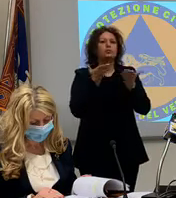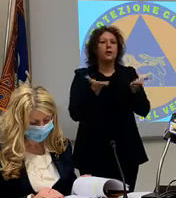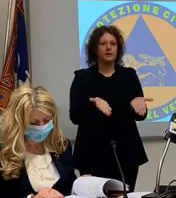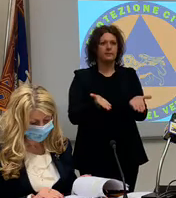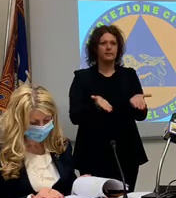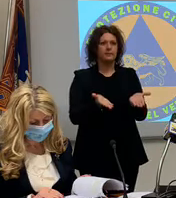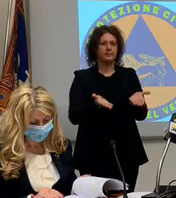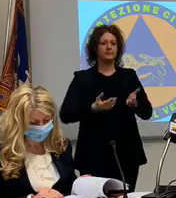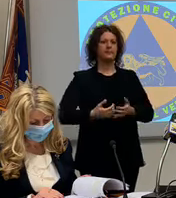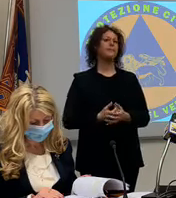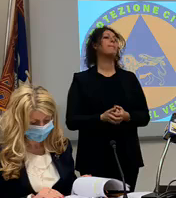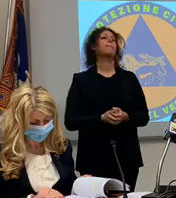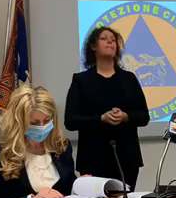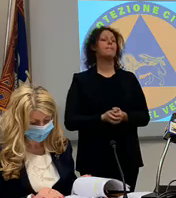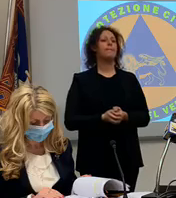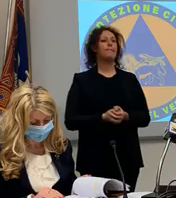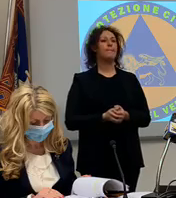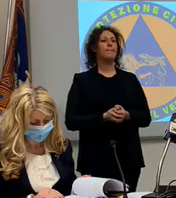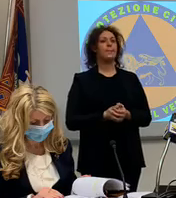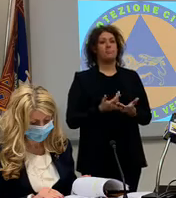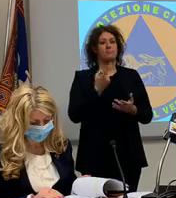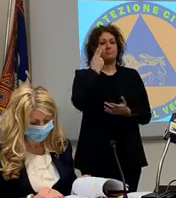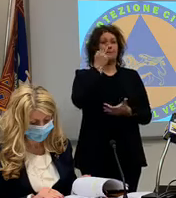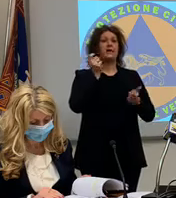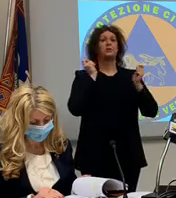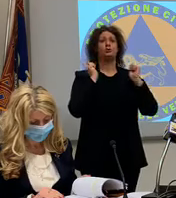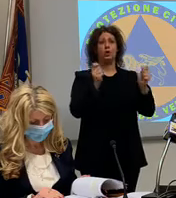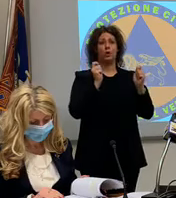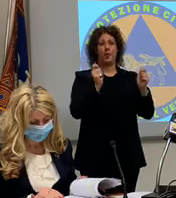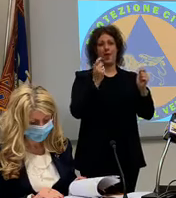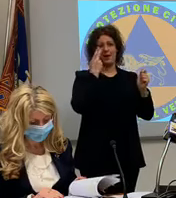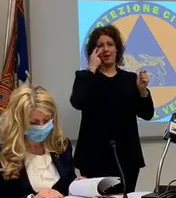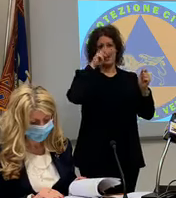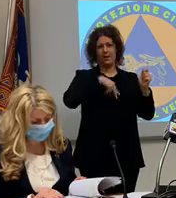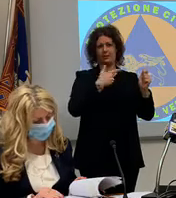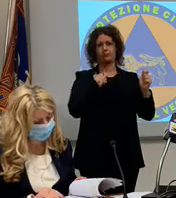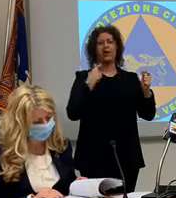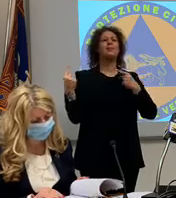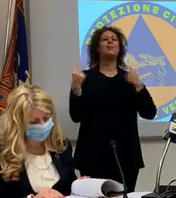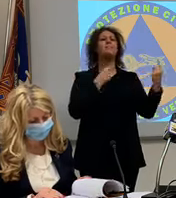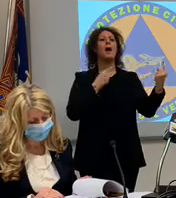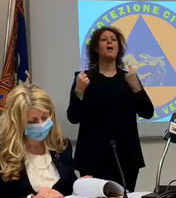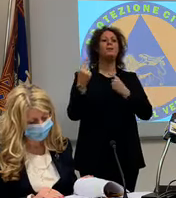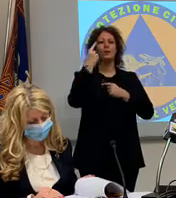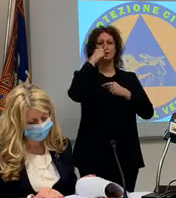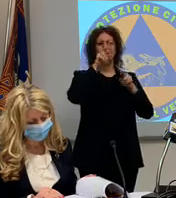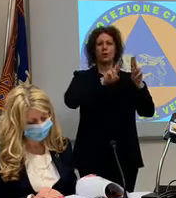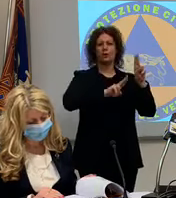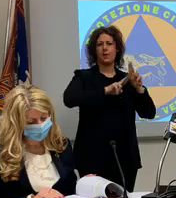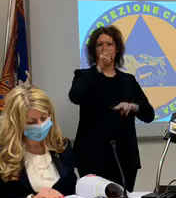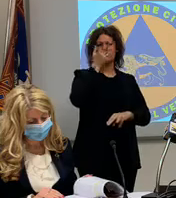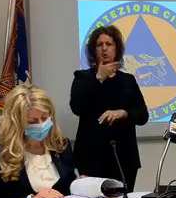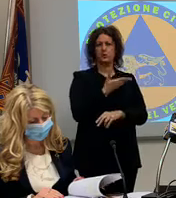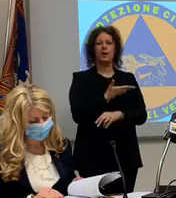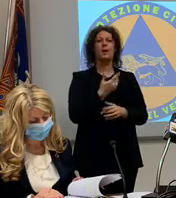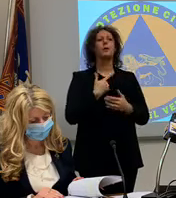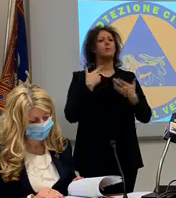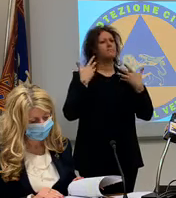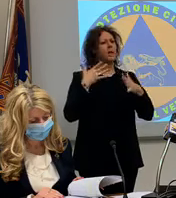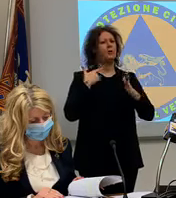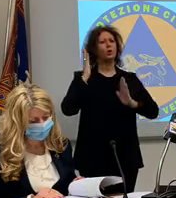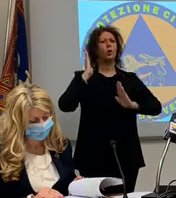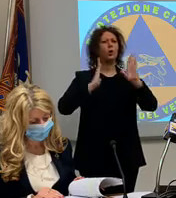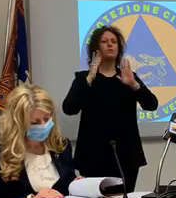e Beh insomma lo lo si legge anche sui giornali che c'è un dibattito Nazionale ho avuto modo di avere confronti sia con colleghi